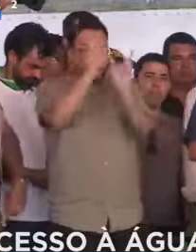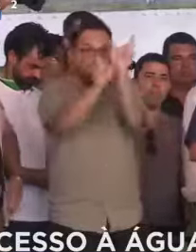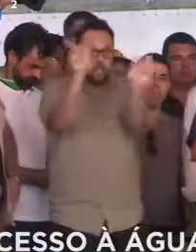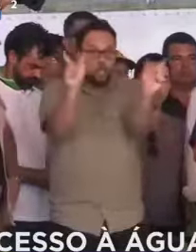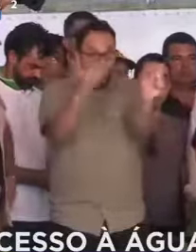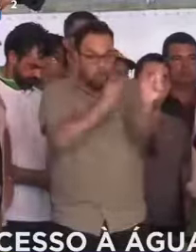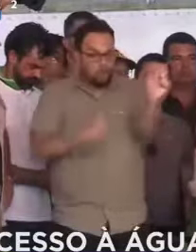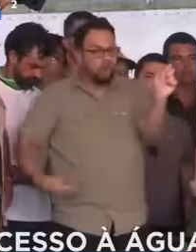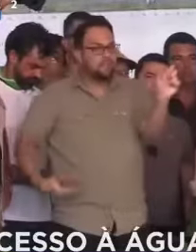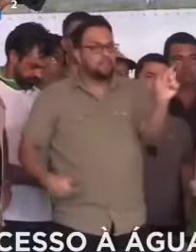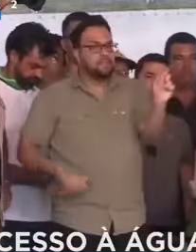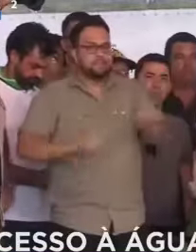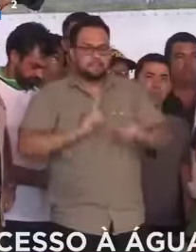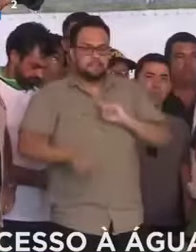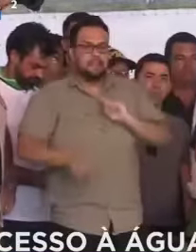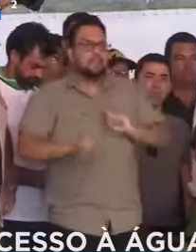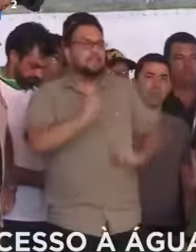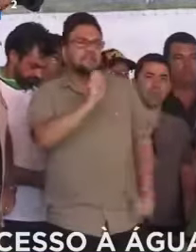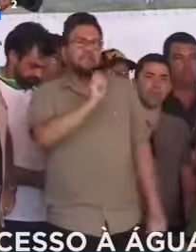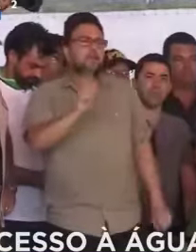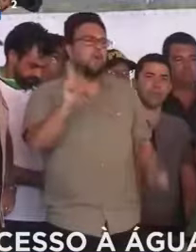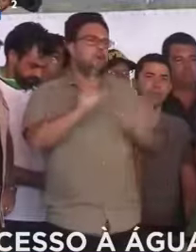roubarem.